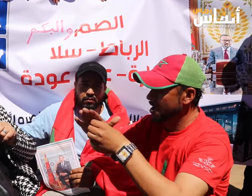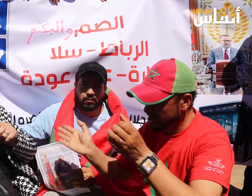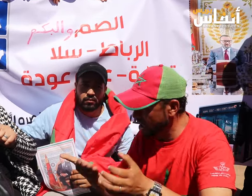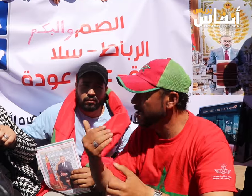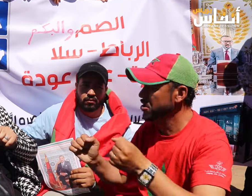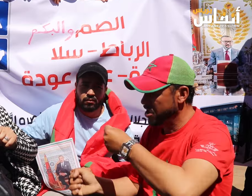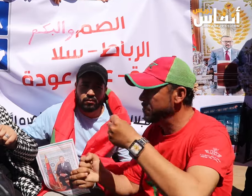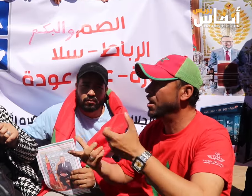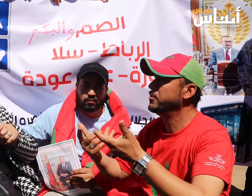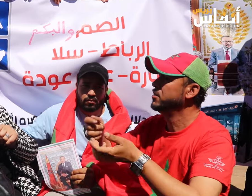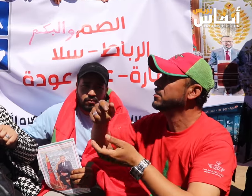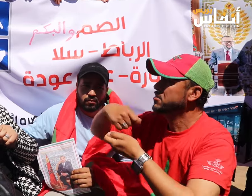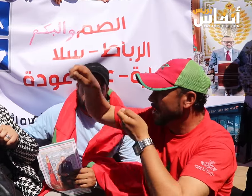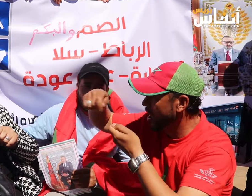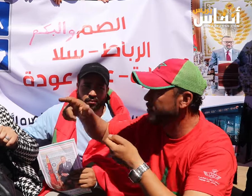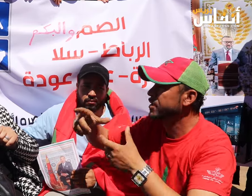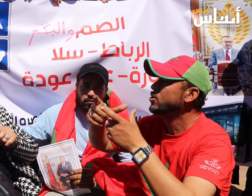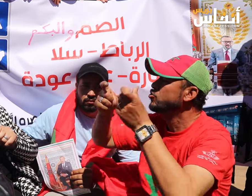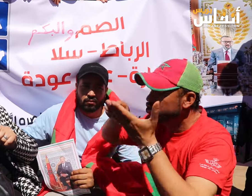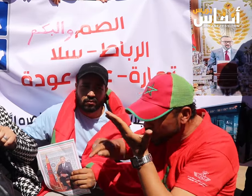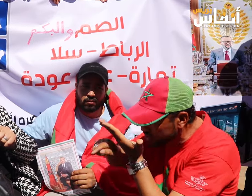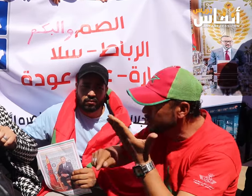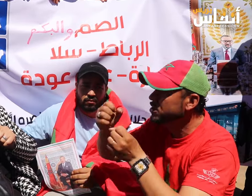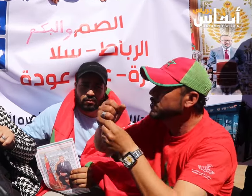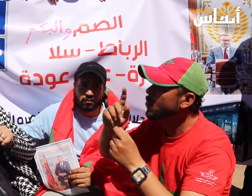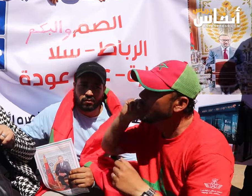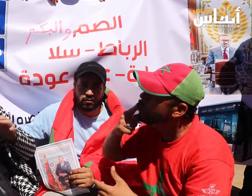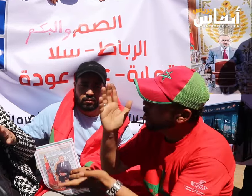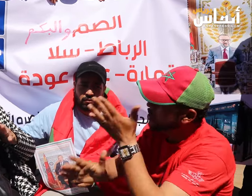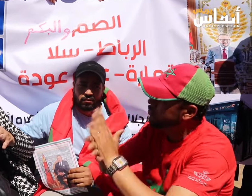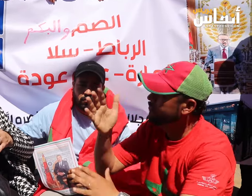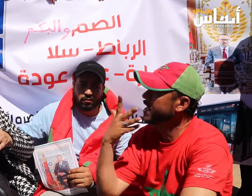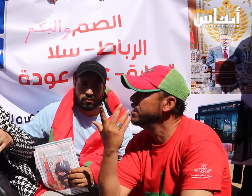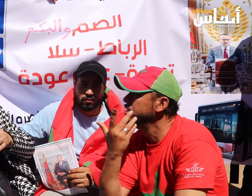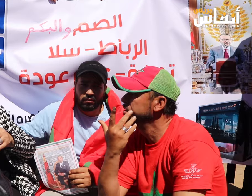كيسمعش بحال بحال، كنا كنأديو العمل ديالنا.